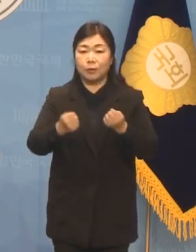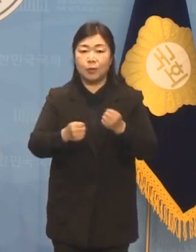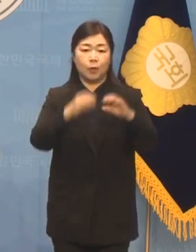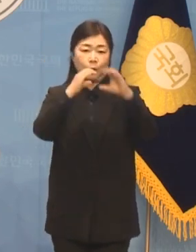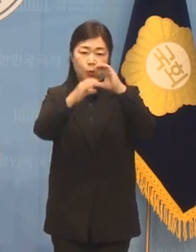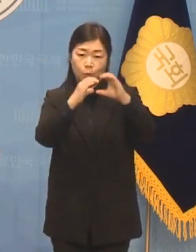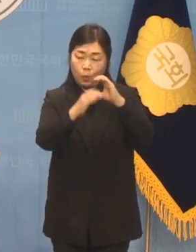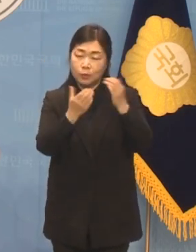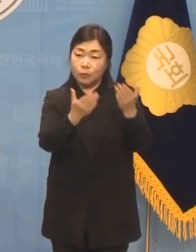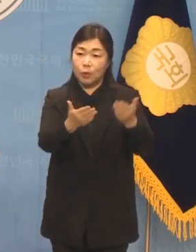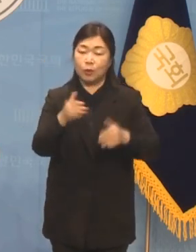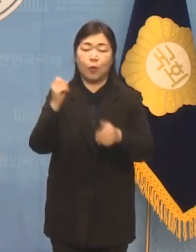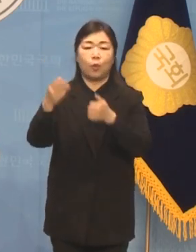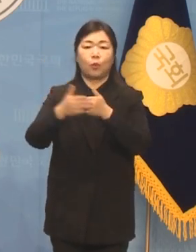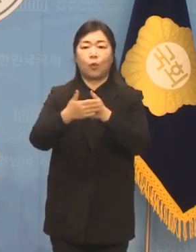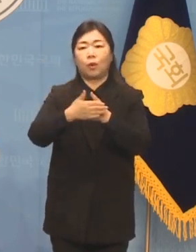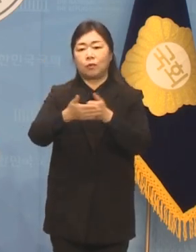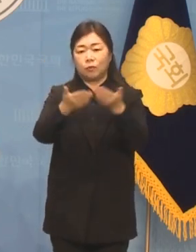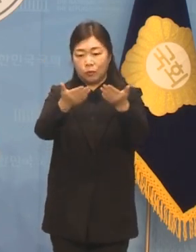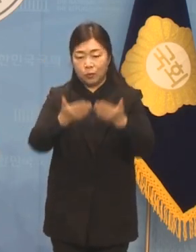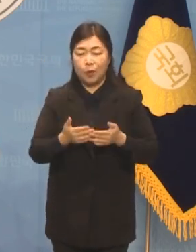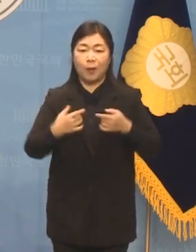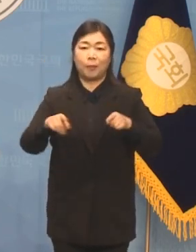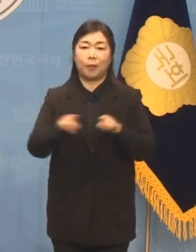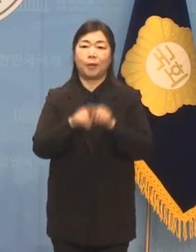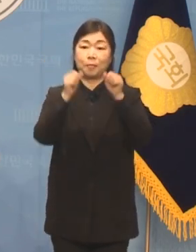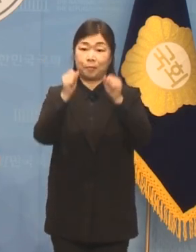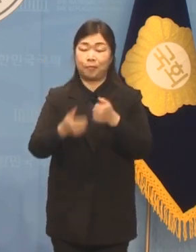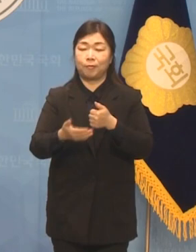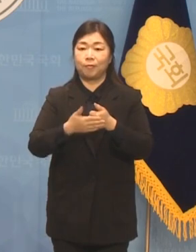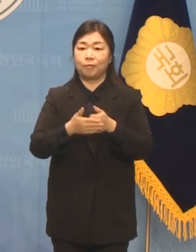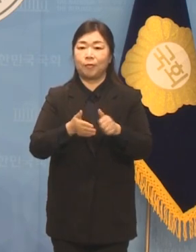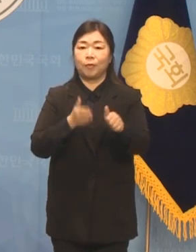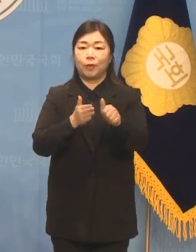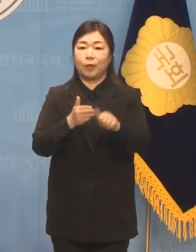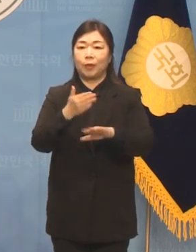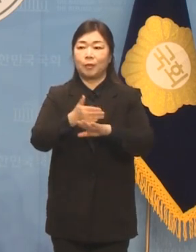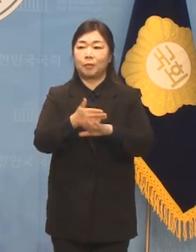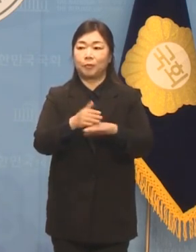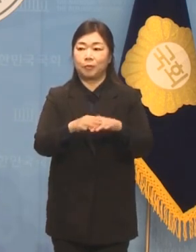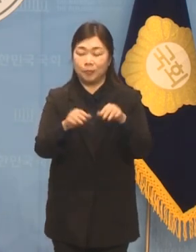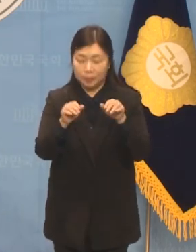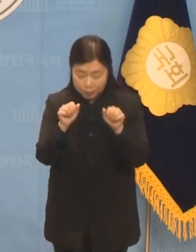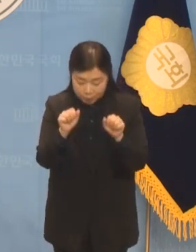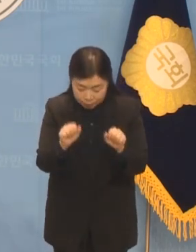소통할 수 있도록 도와주시고 함께해 주시기를 바라겠습니다. 고맙습니다.